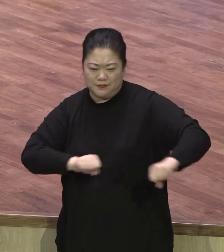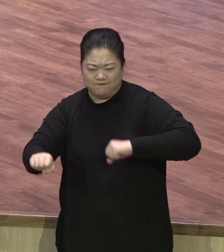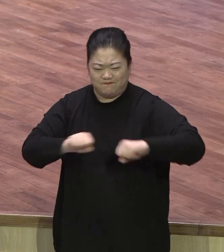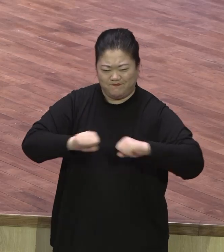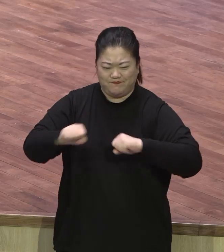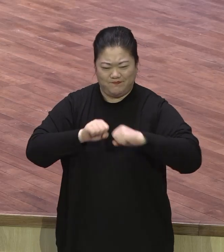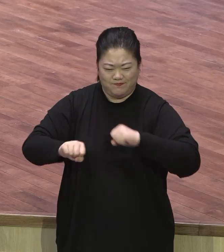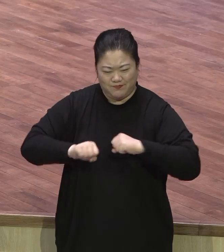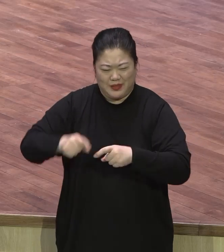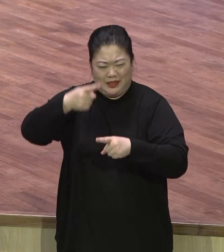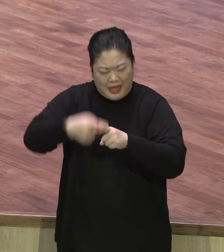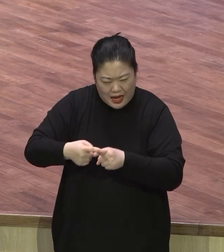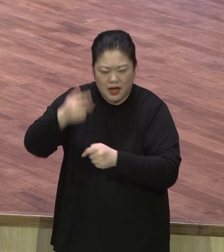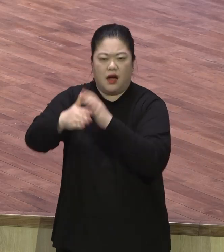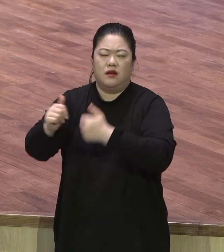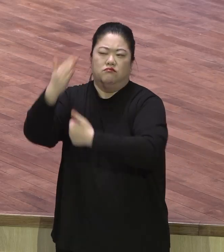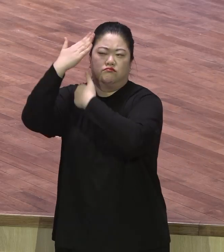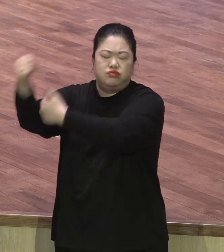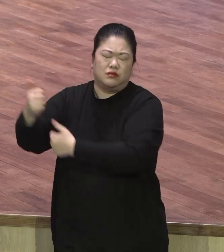얘기예요